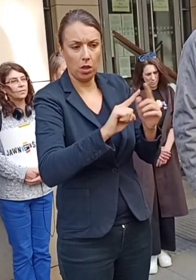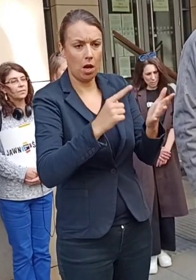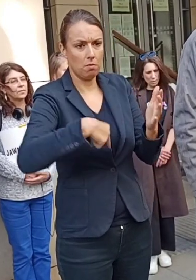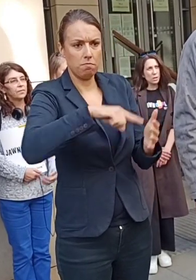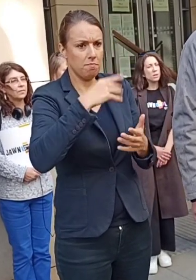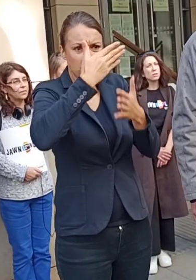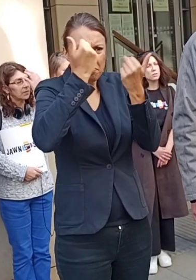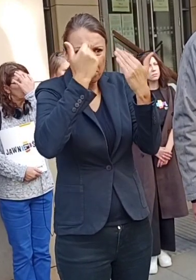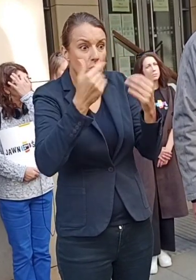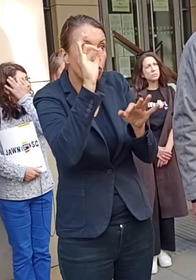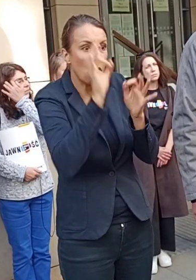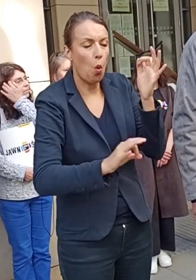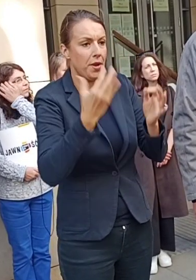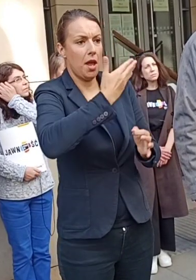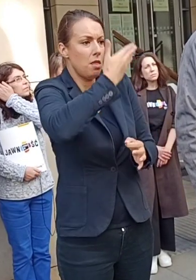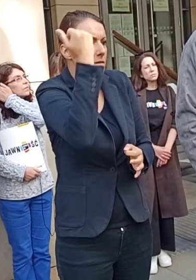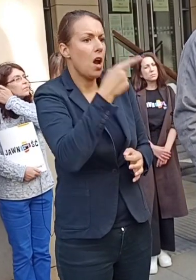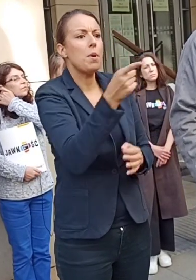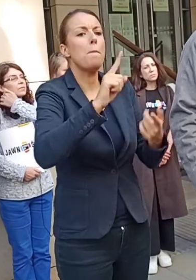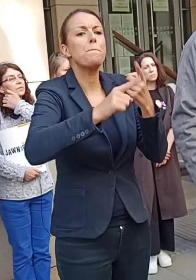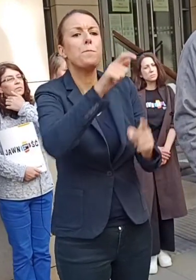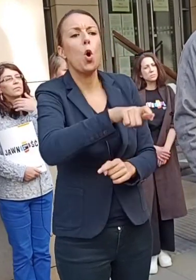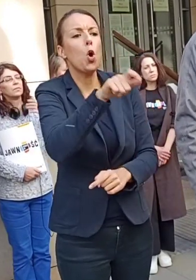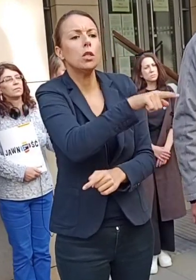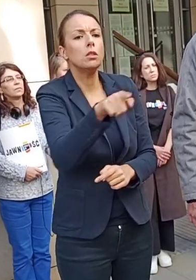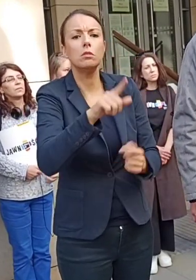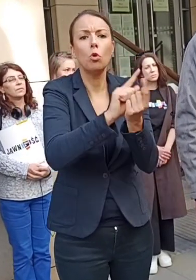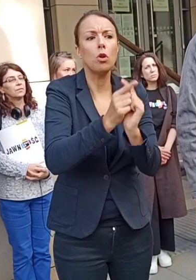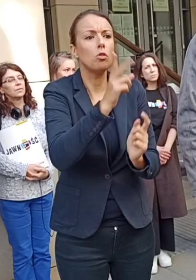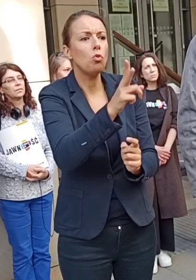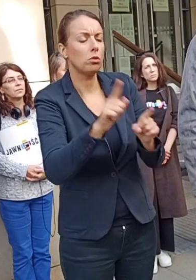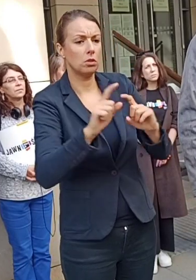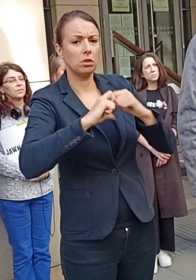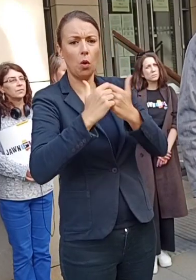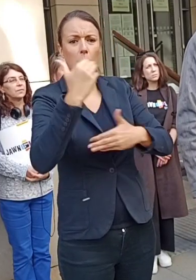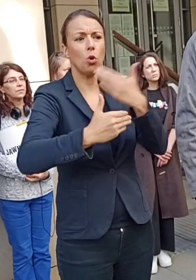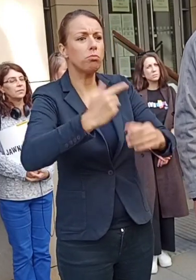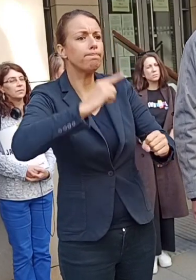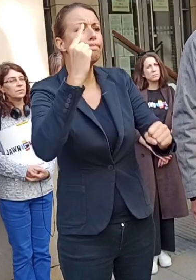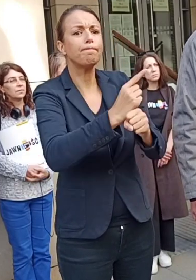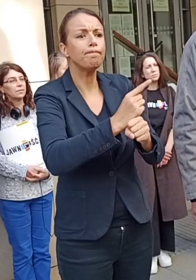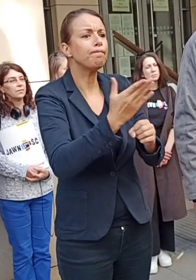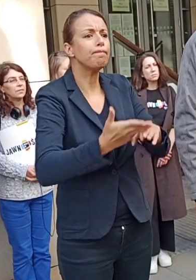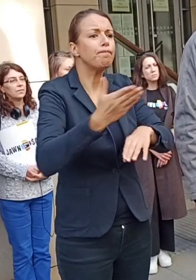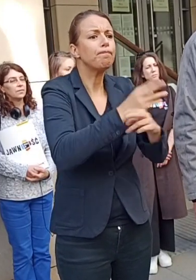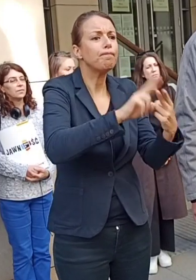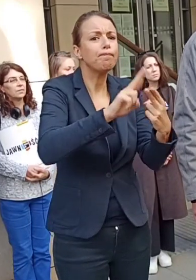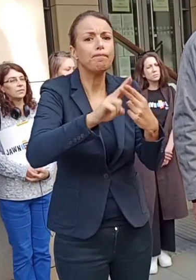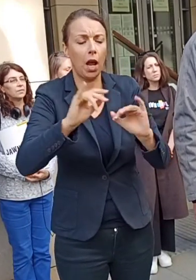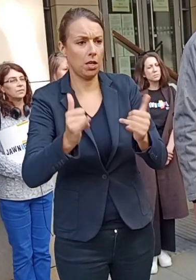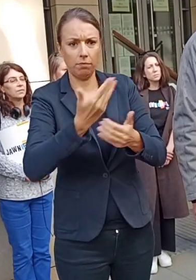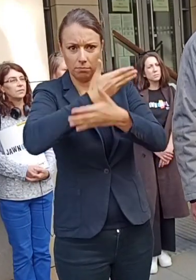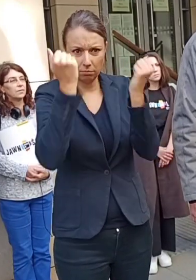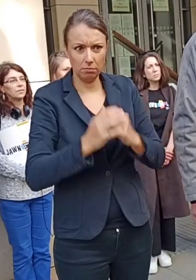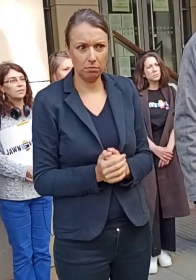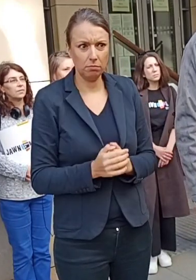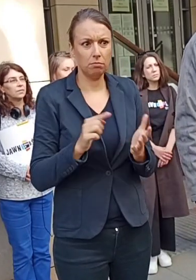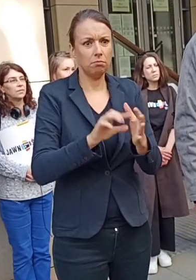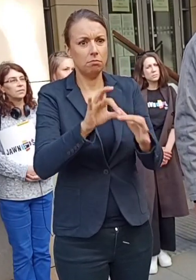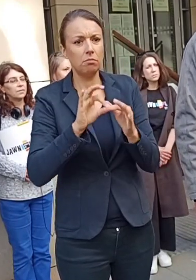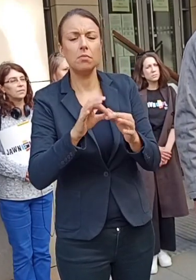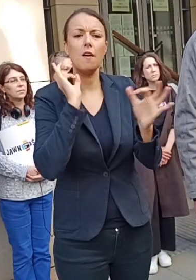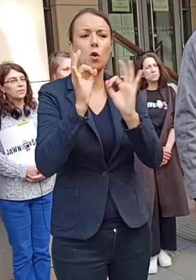nie wiemy, co jest, z kim się spotykają politycy, jak wygląda ten proces decyzyjny. No możemy trochę tego odnieść do tych informacji prasowych, medialnych,